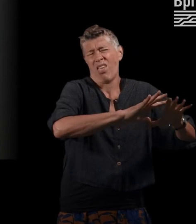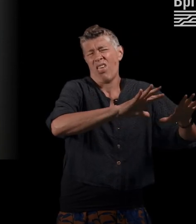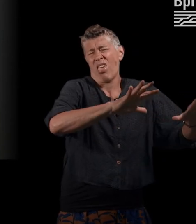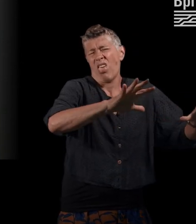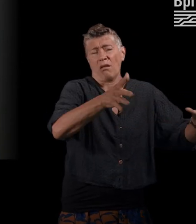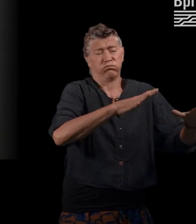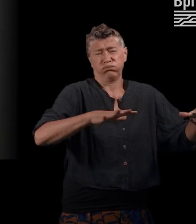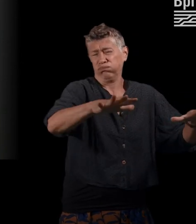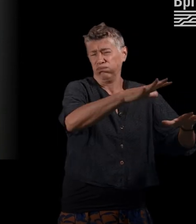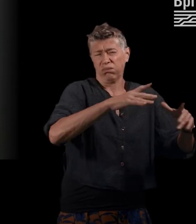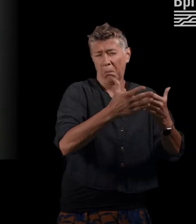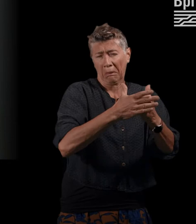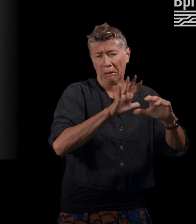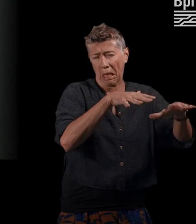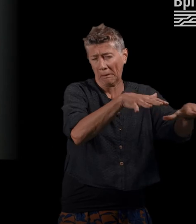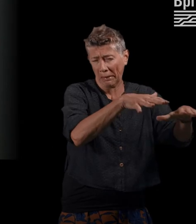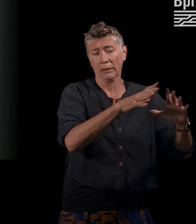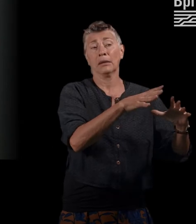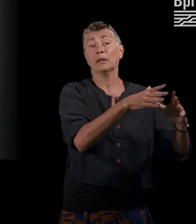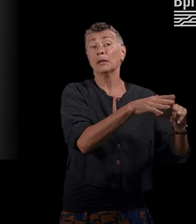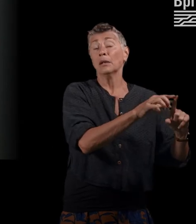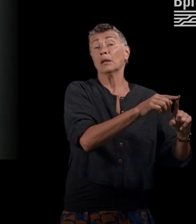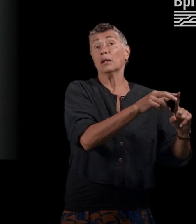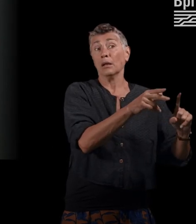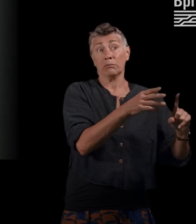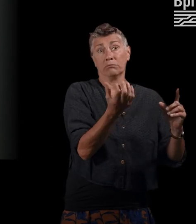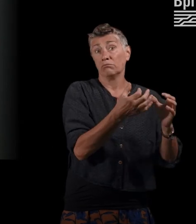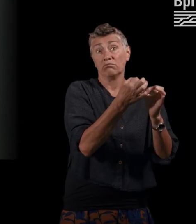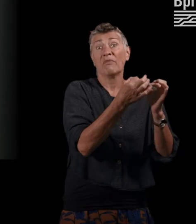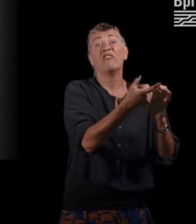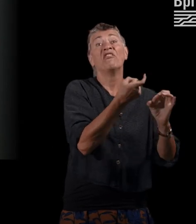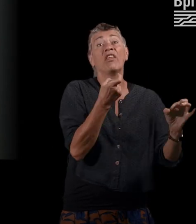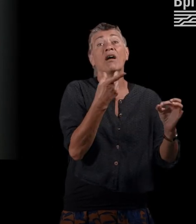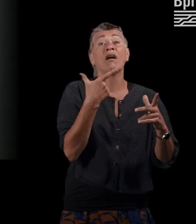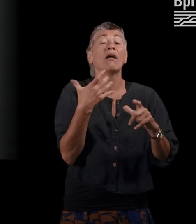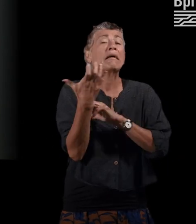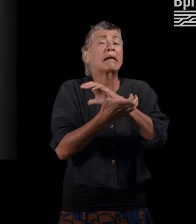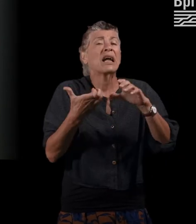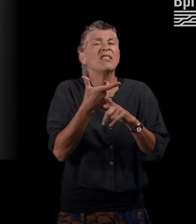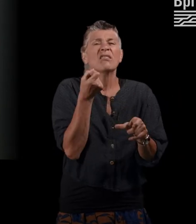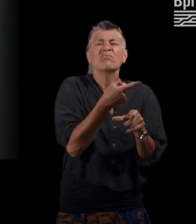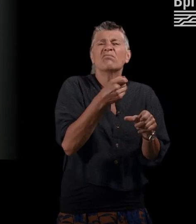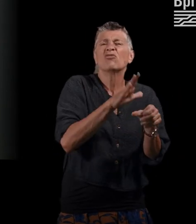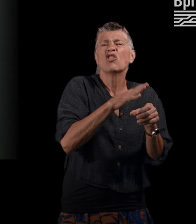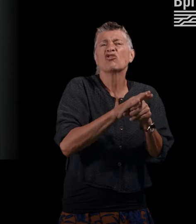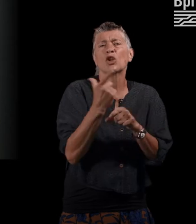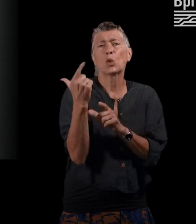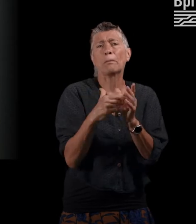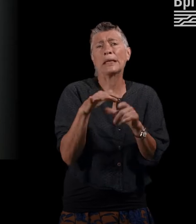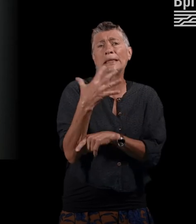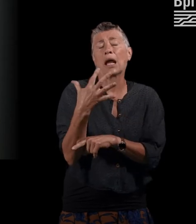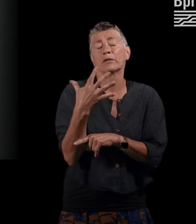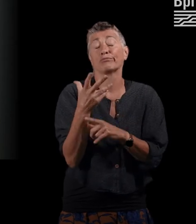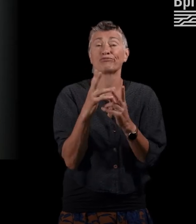a déformé le littoral beyrouthain et qui est le résultat de la crise des déchets de 2015, sans rentrer